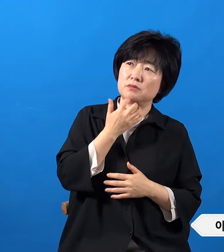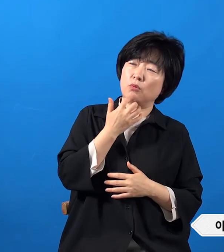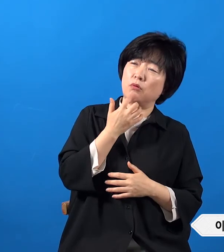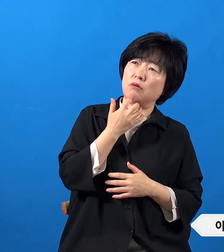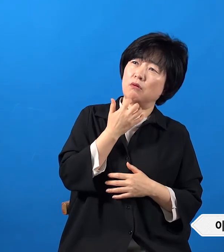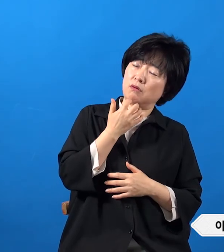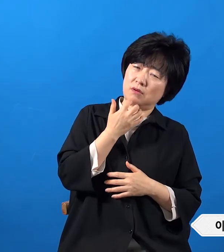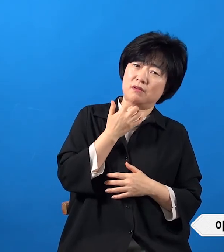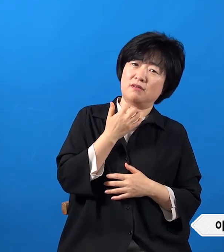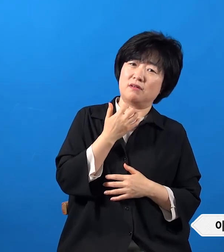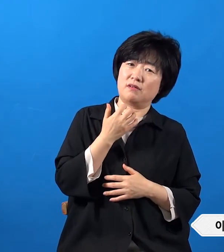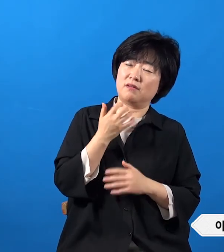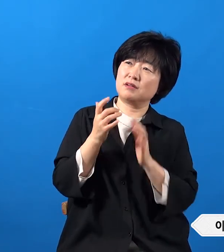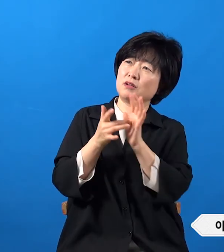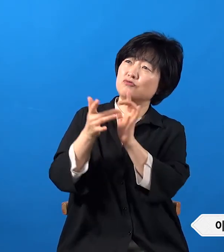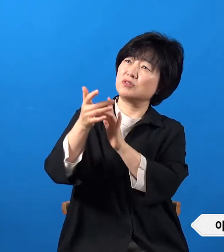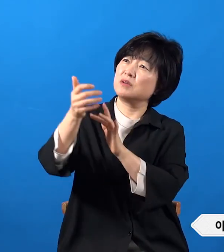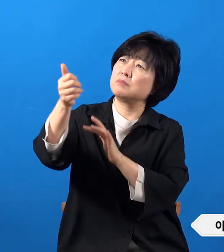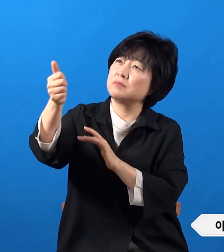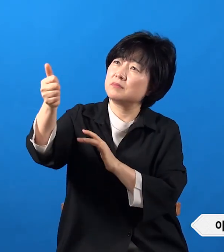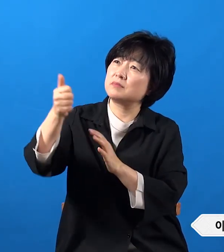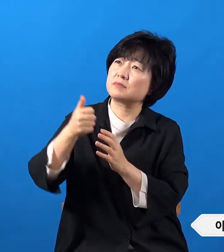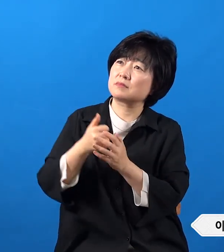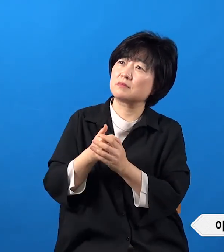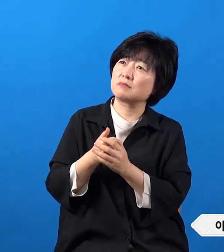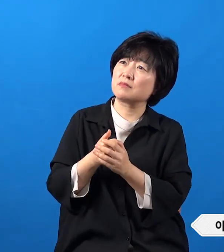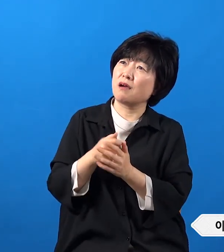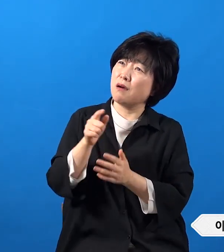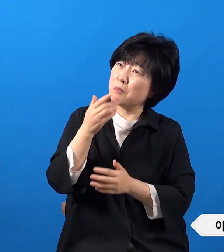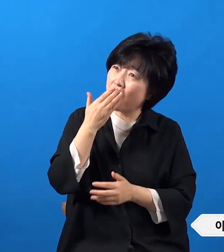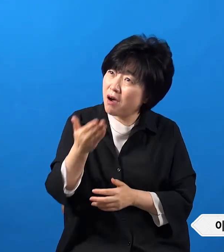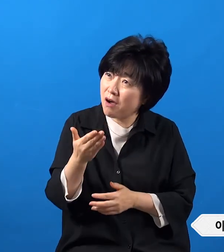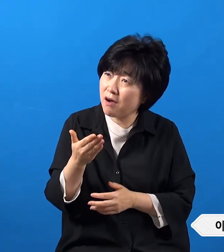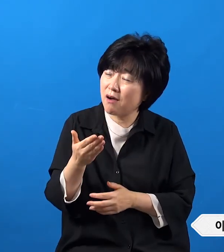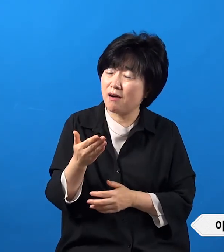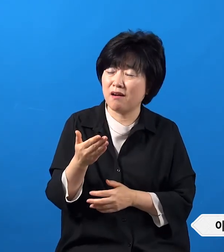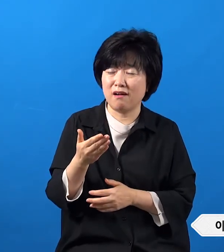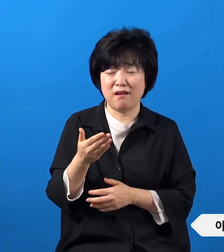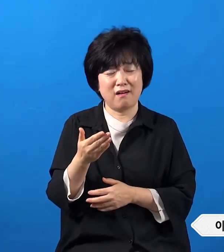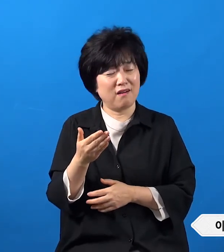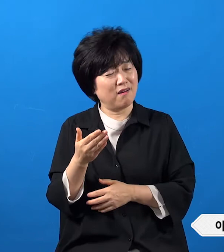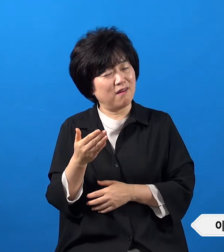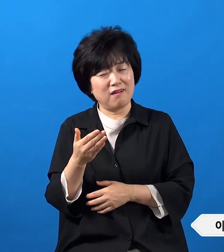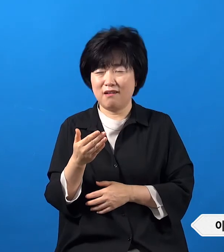싶었던 질문이 있었을 거예요. 주님, 그게 어떻게 가능해요?